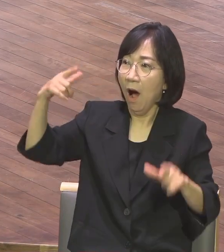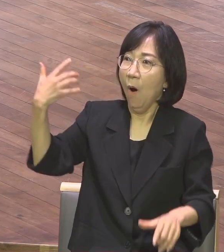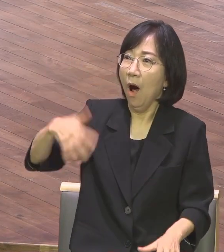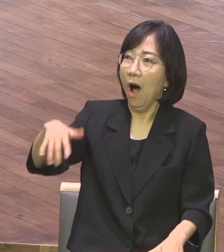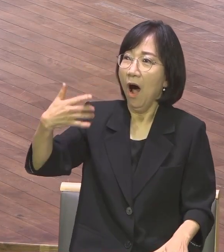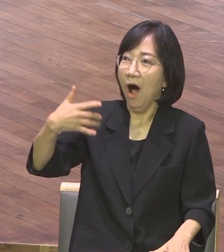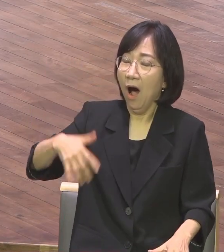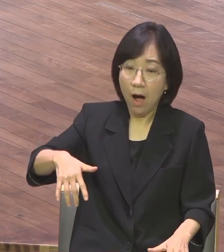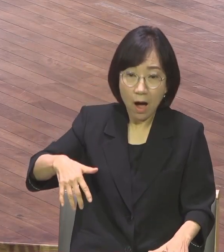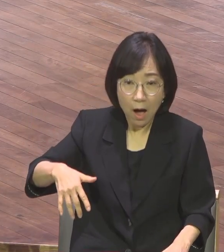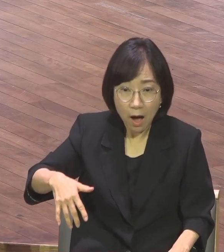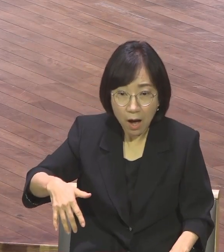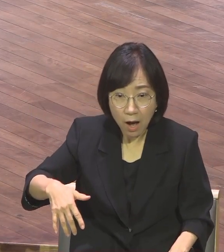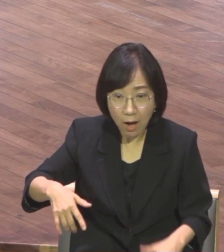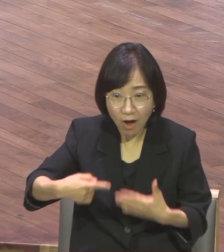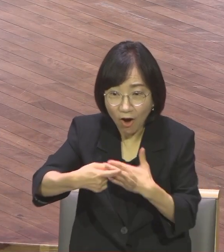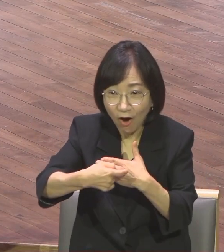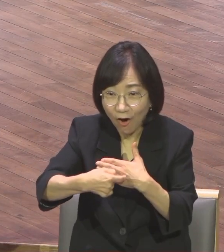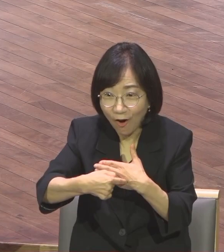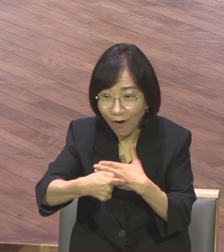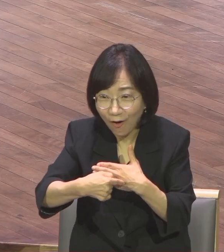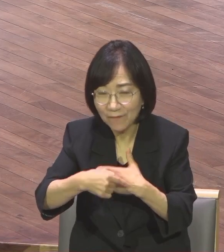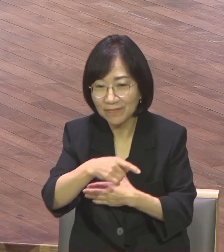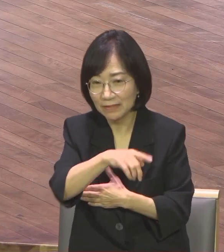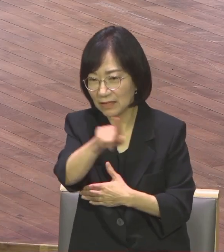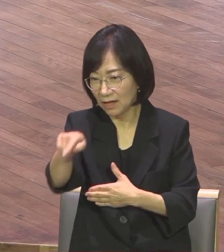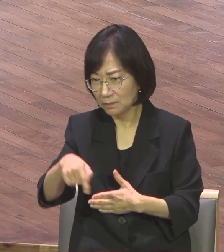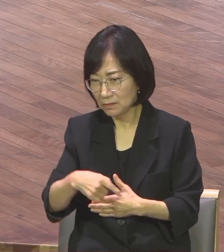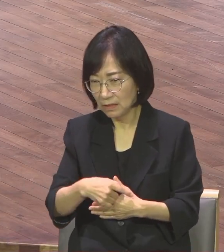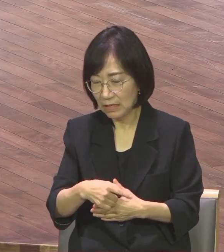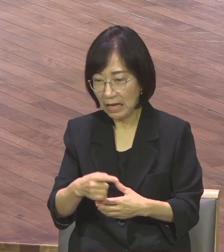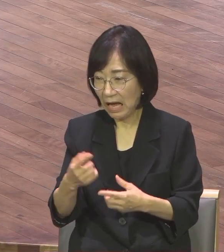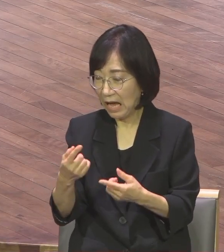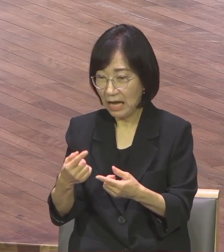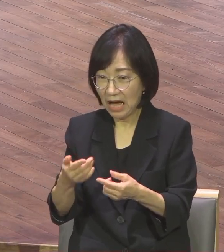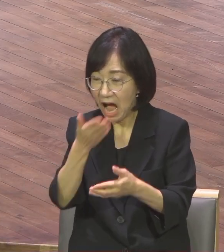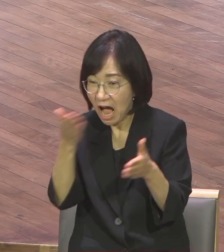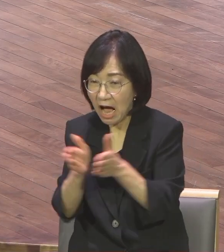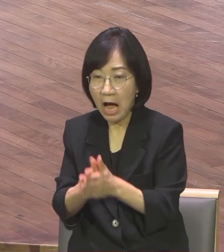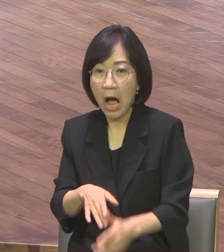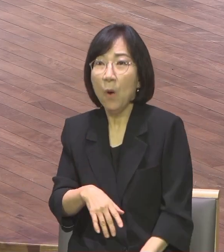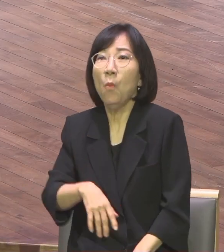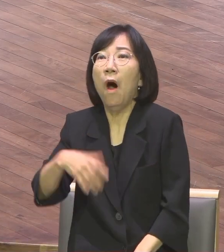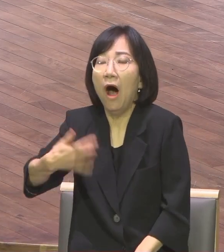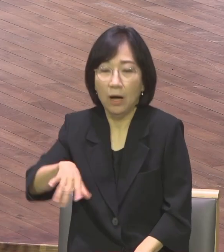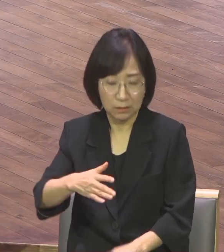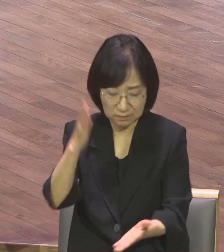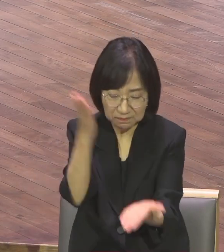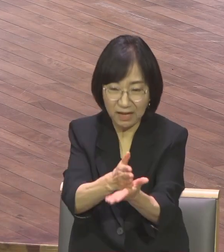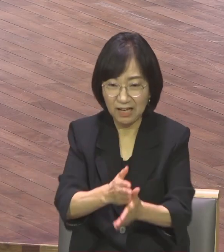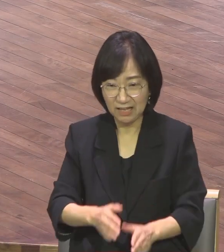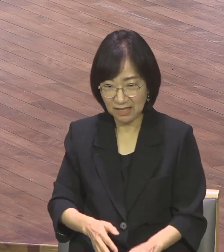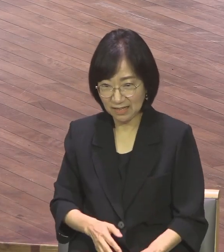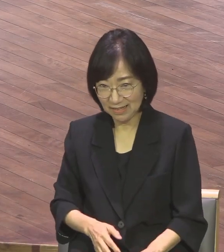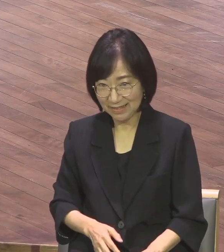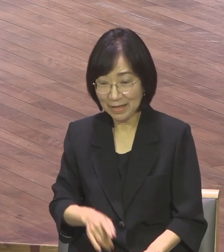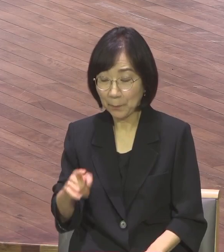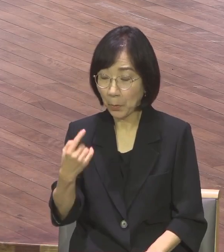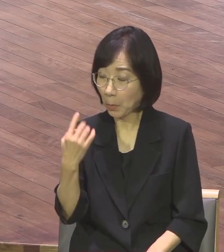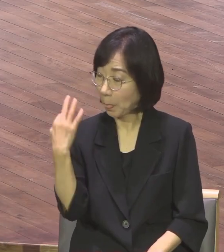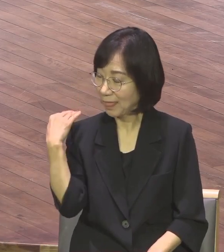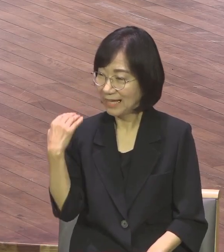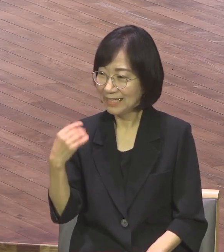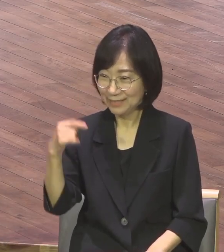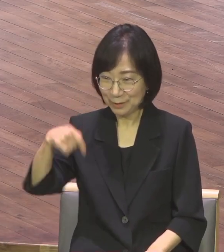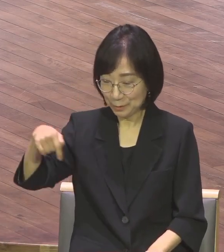아닙니다. 그런 사람 볼 때 그래 보면 안 돼요. 우리 지금 스카이 아트홀에 보니까 요즘 뭐 금요일도